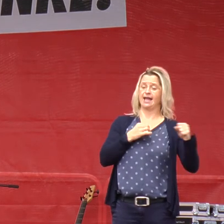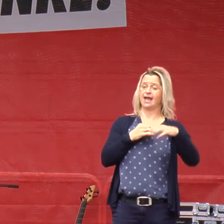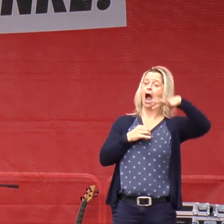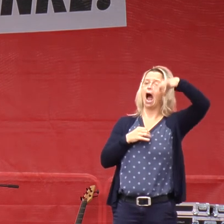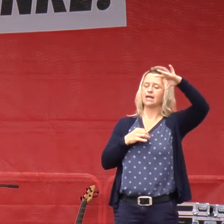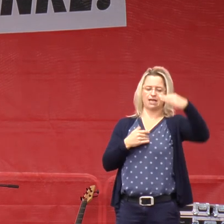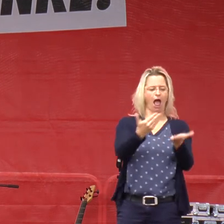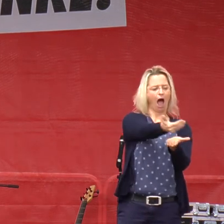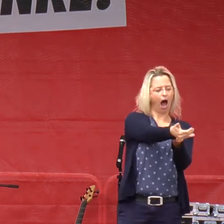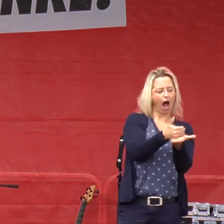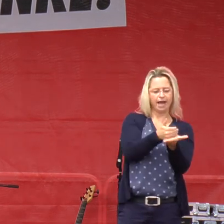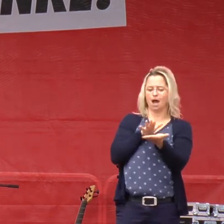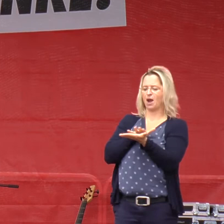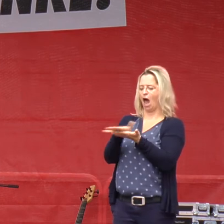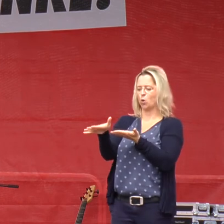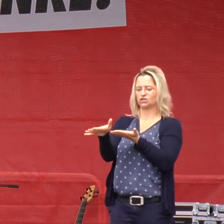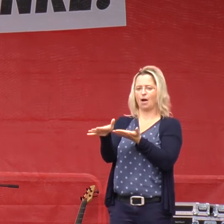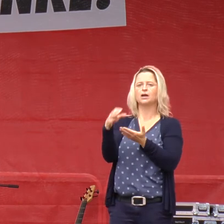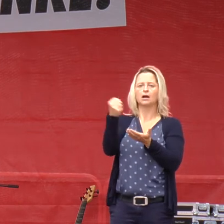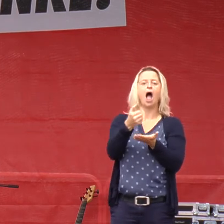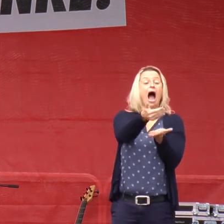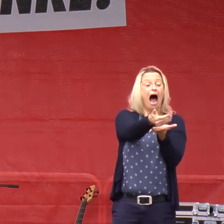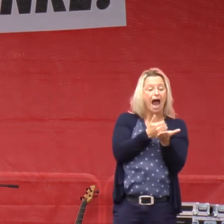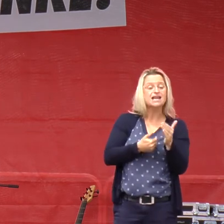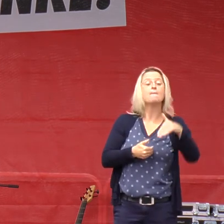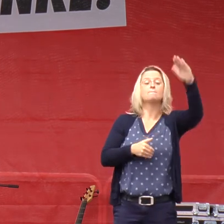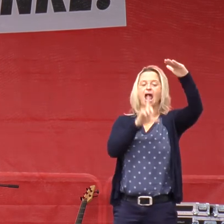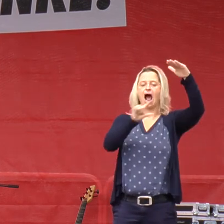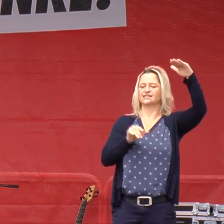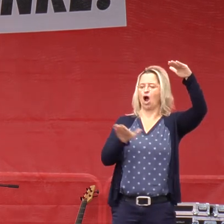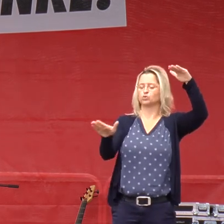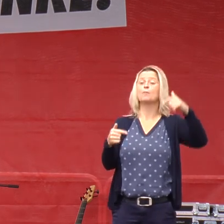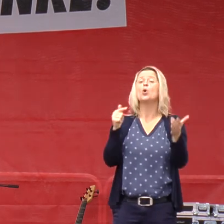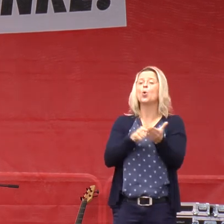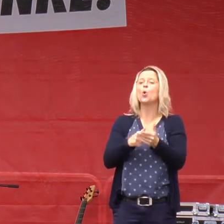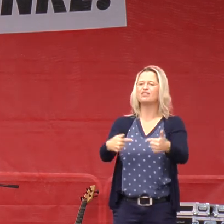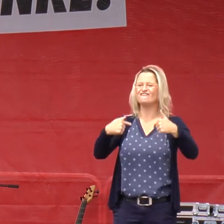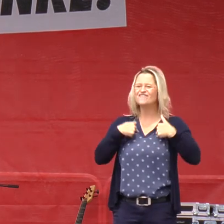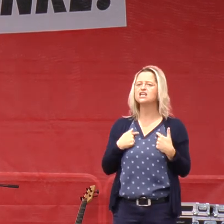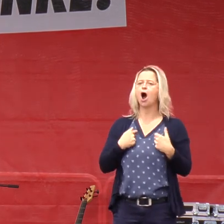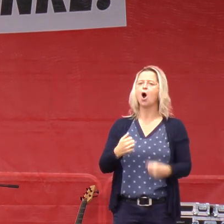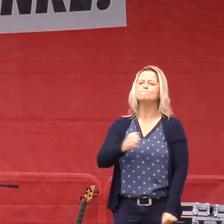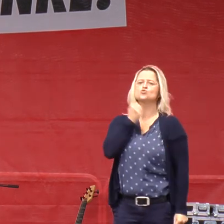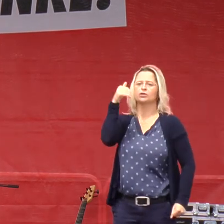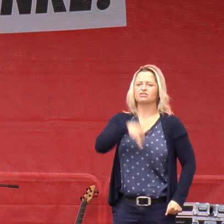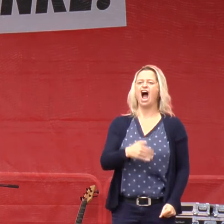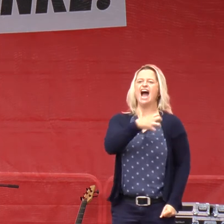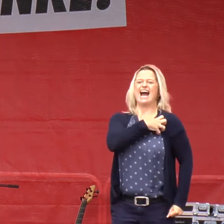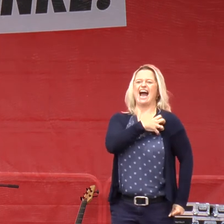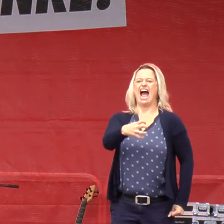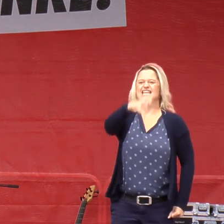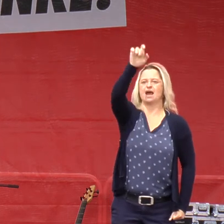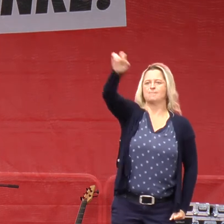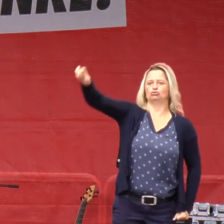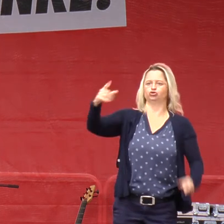Einnahmen, Ausgaben, wo die Einnahmen sogar höher sind wie die Ausgaben, weil wir den Mut haben, den Reichen und Vermögenden in die Tasche zu